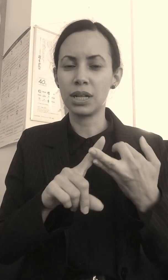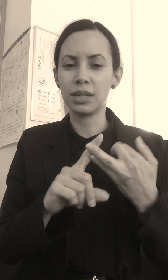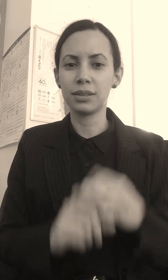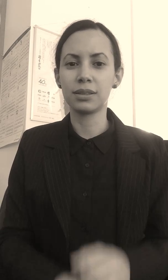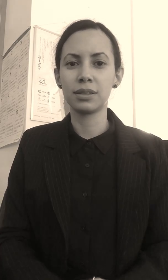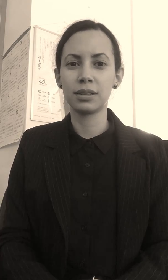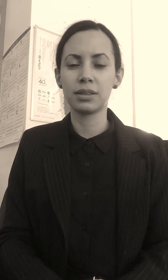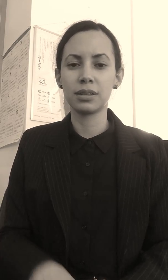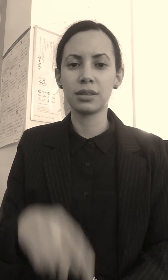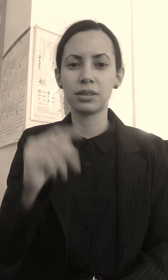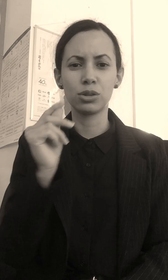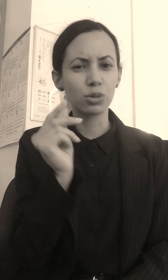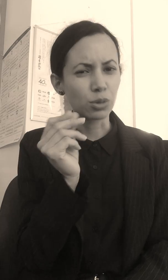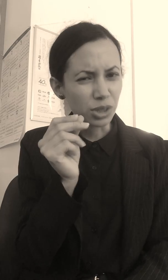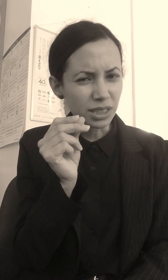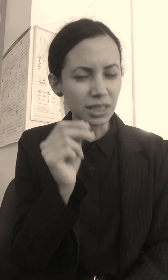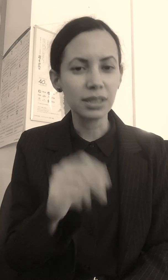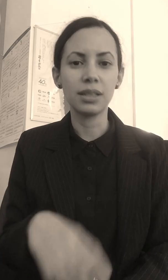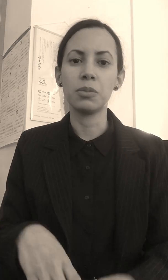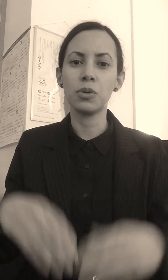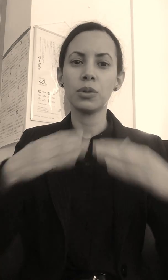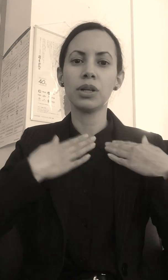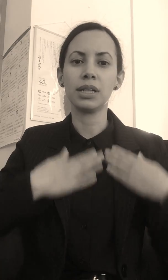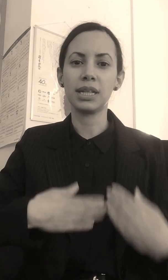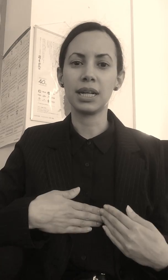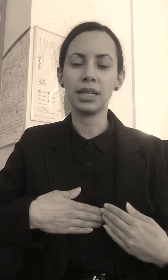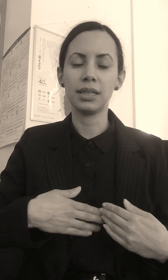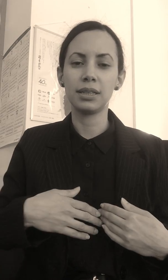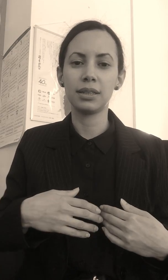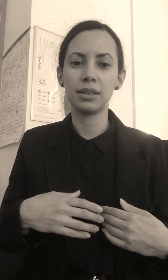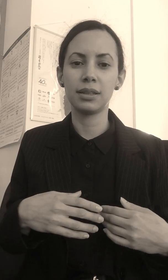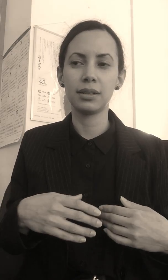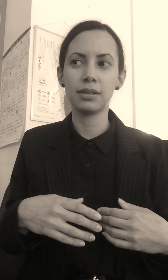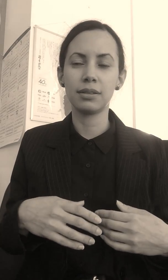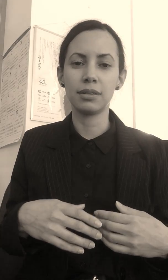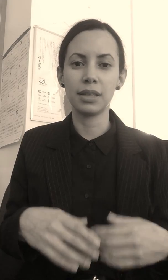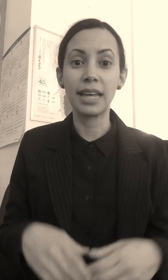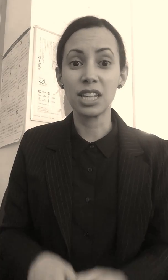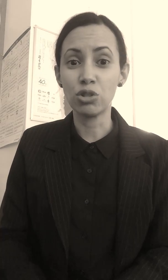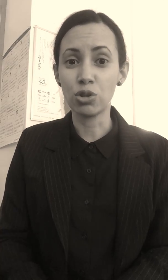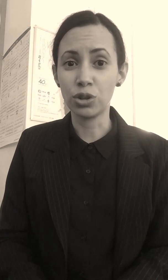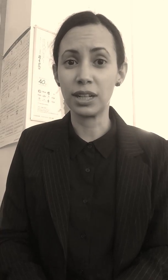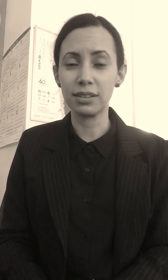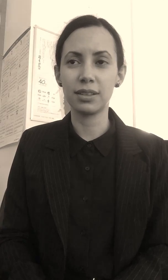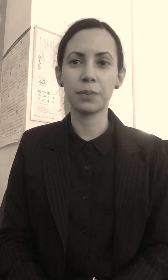か少しでも理解できるようになった。